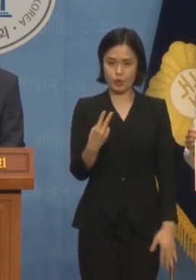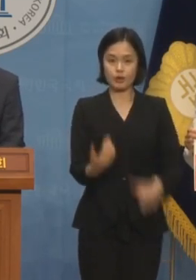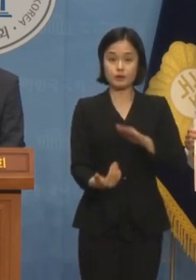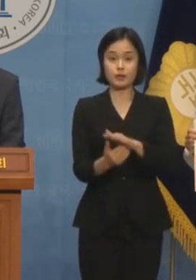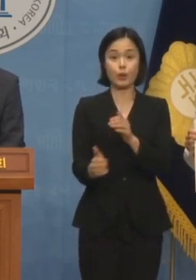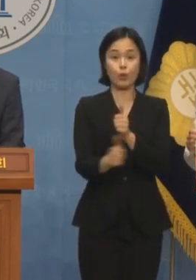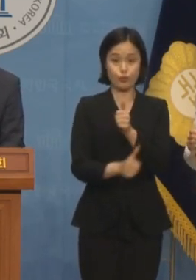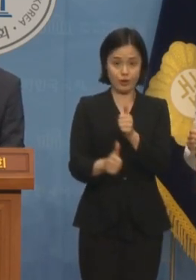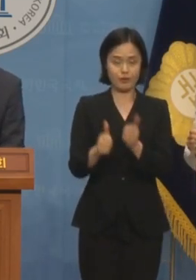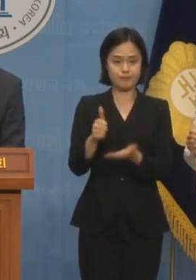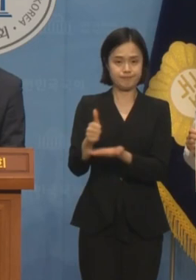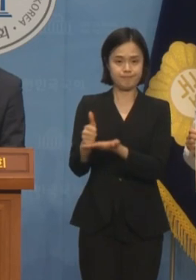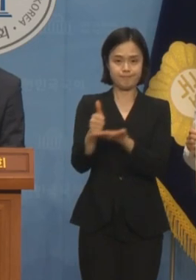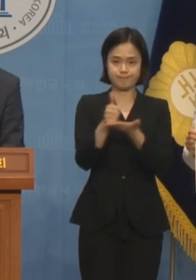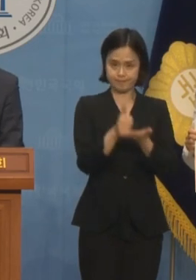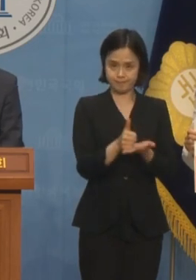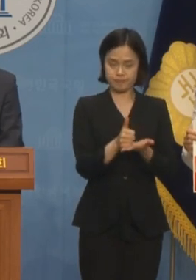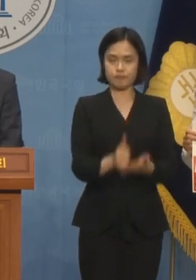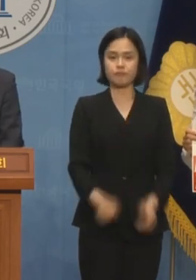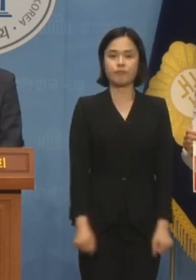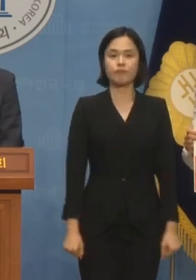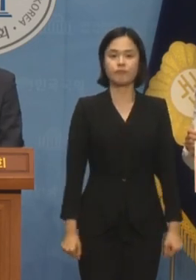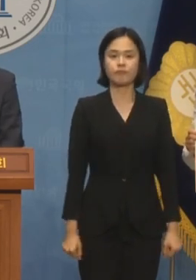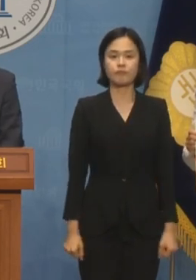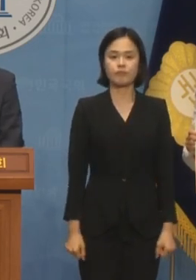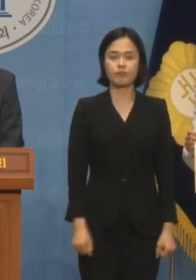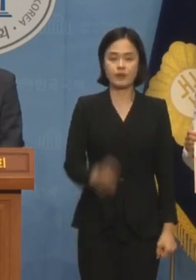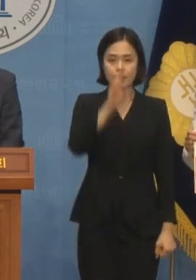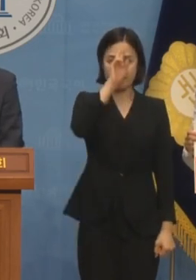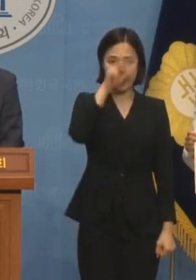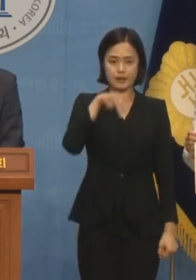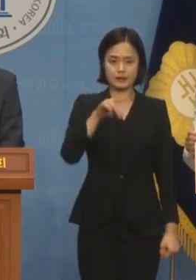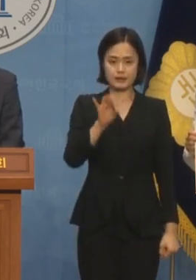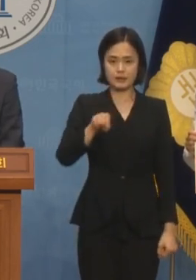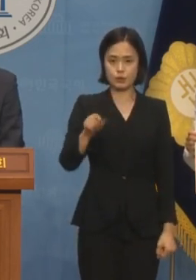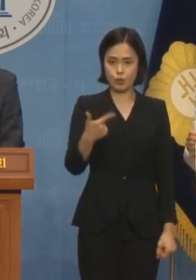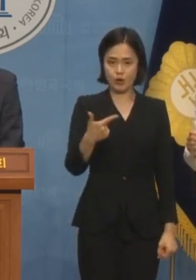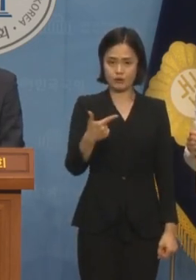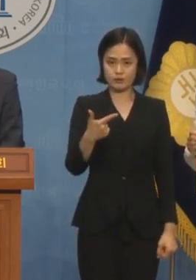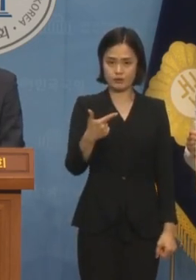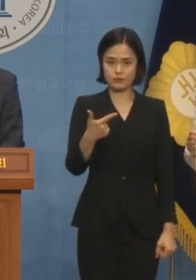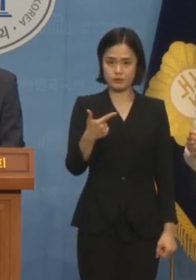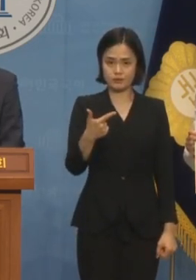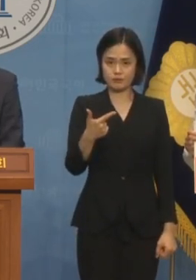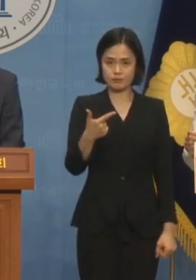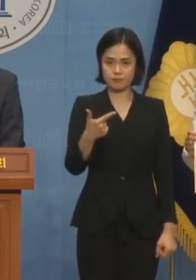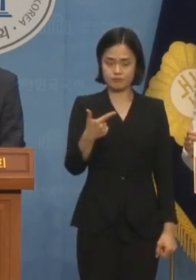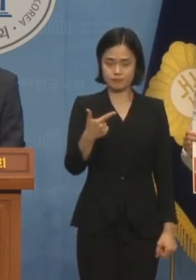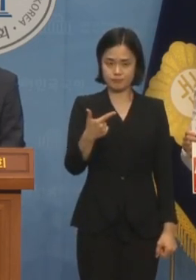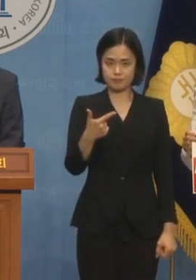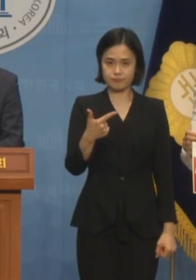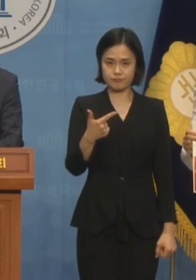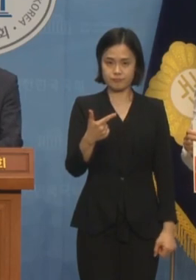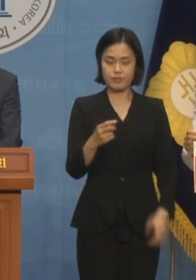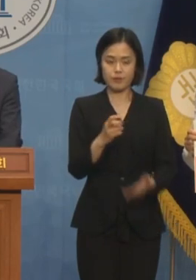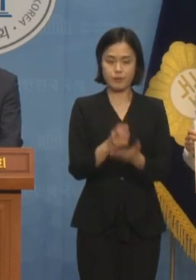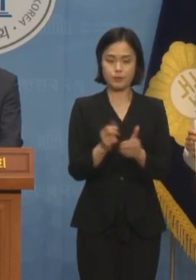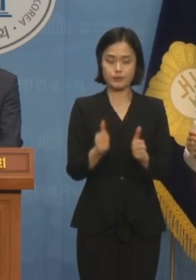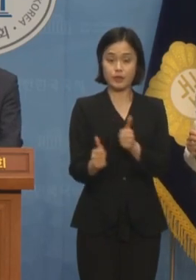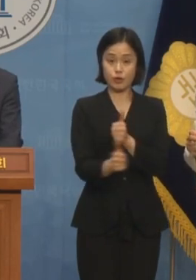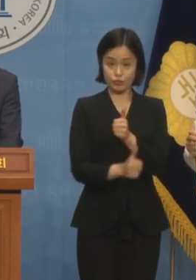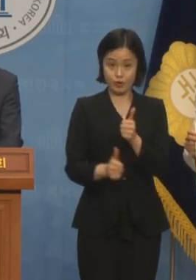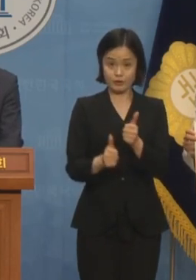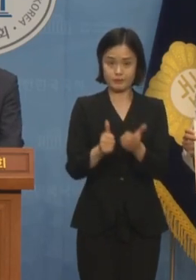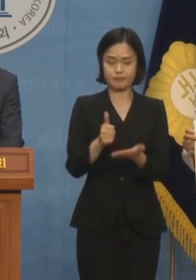최고위원님 참석하셨습니다. 그리고 박지원 전 국정원장님 및 법사위